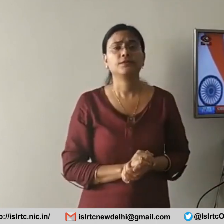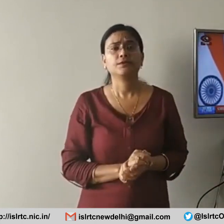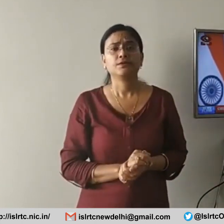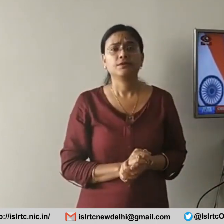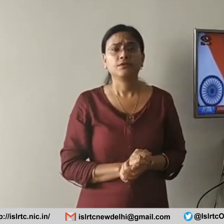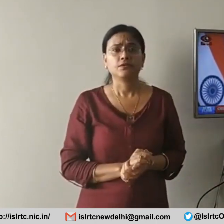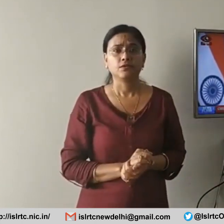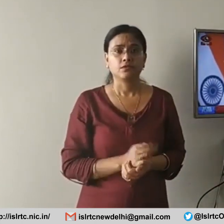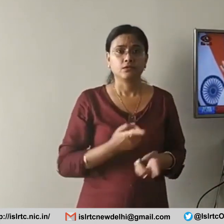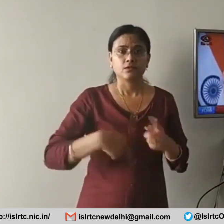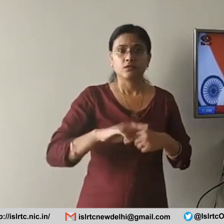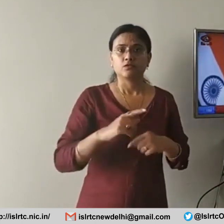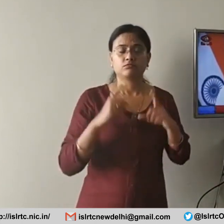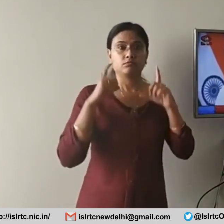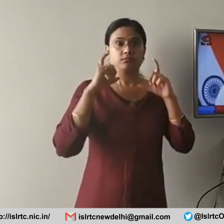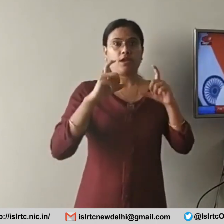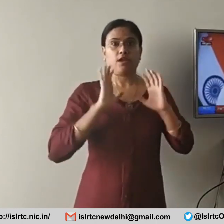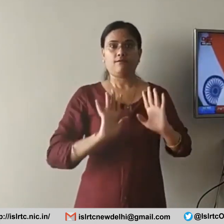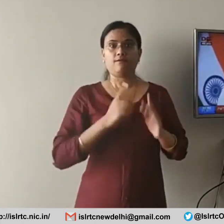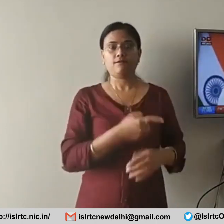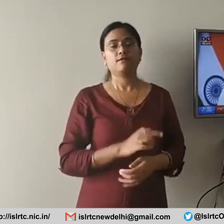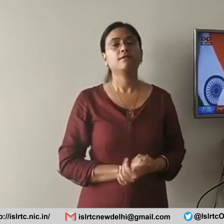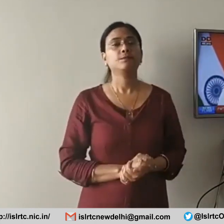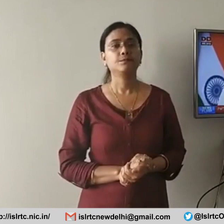और ज्यादा सतर्क कर दिया है।